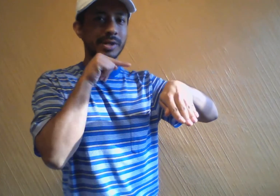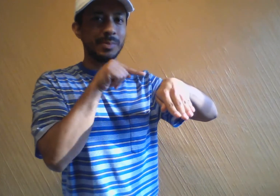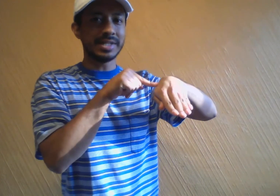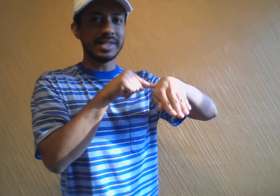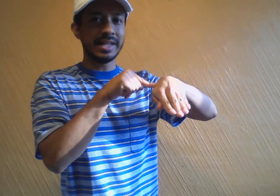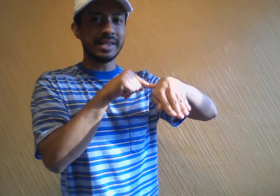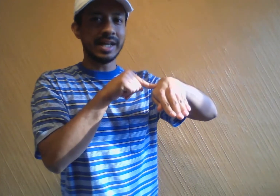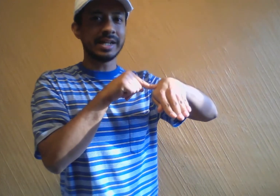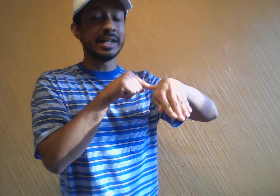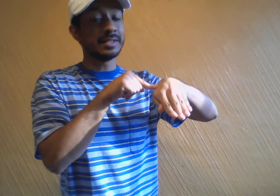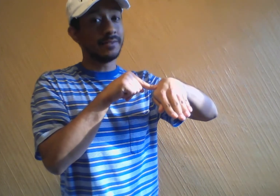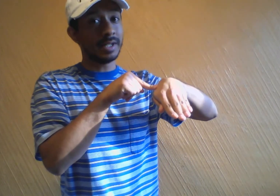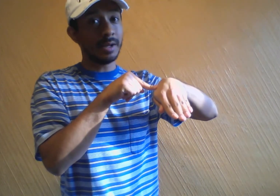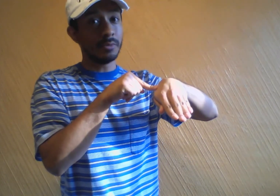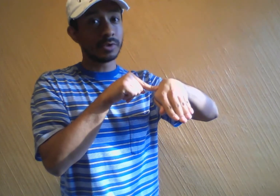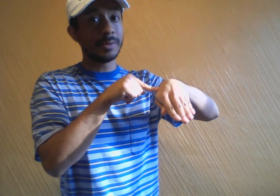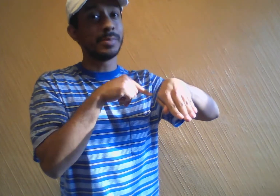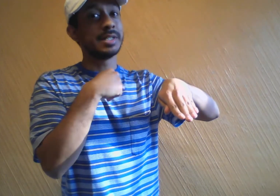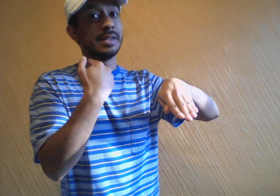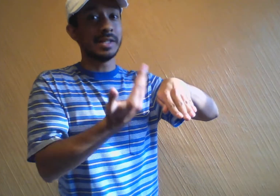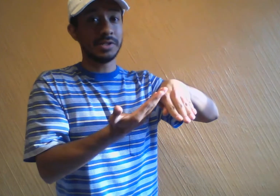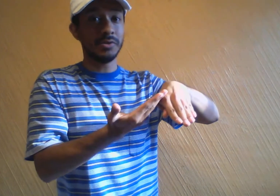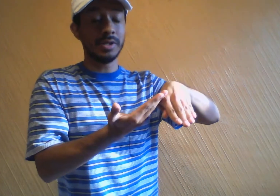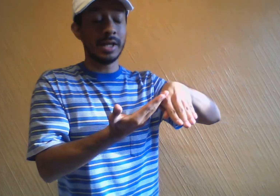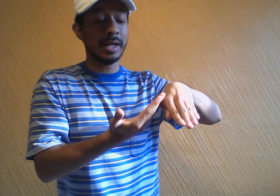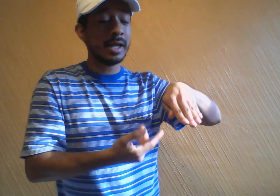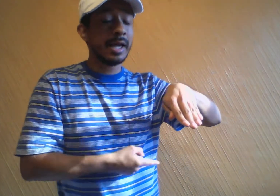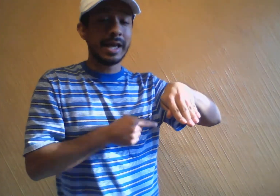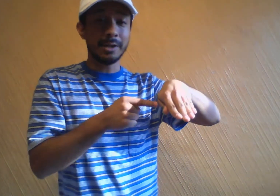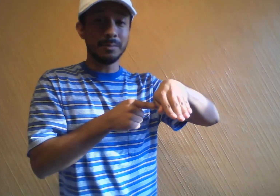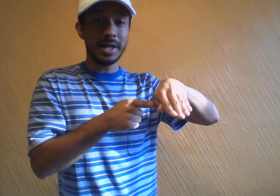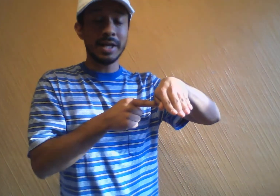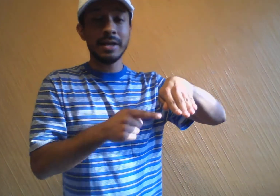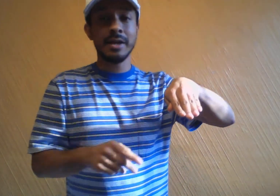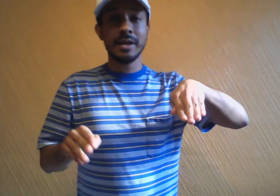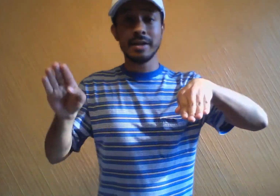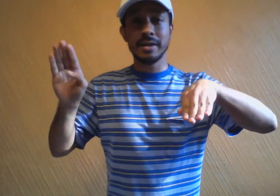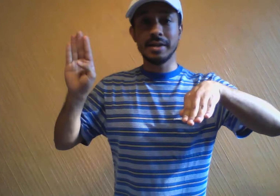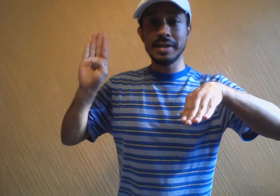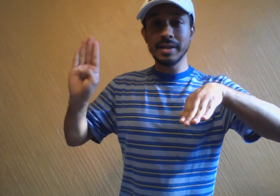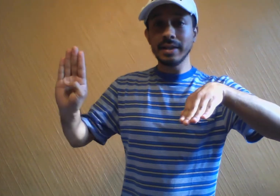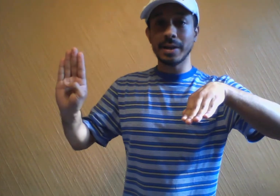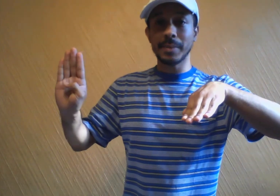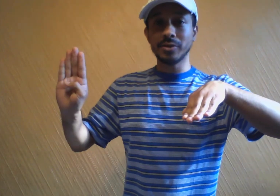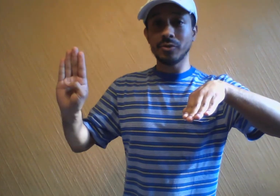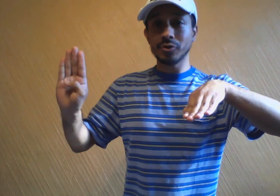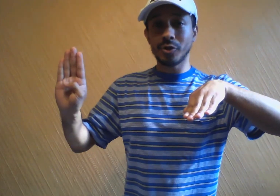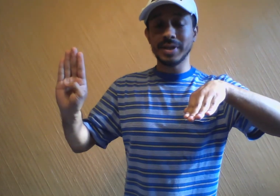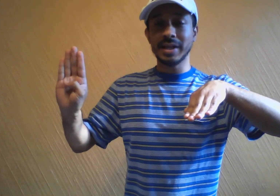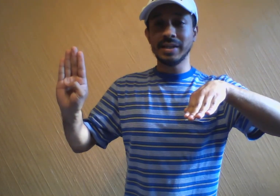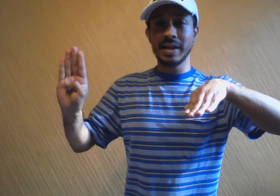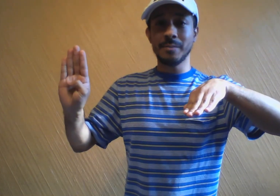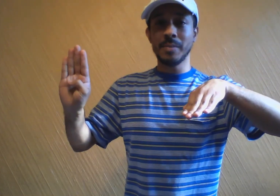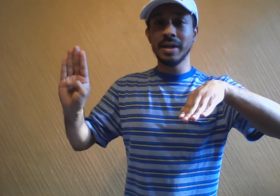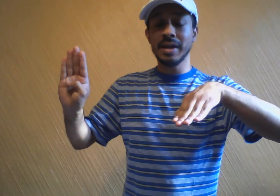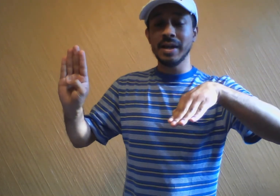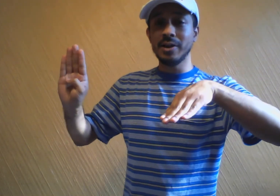o representa, clasificamos, representación de el pie y la mano dominante en B. Y